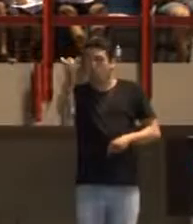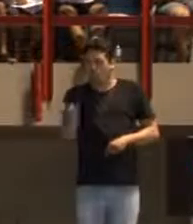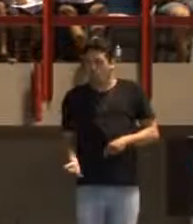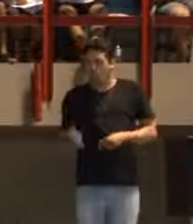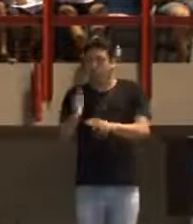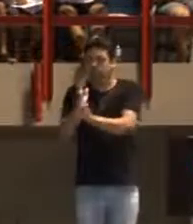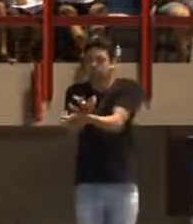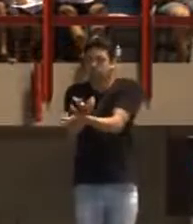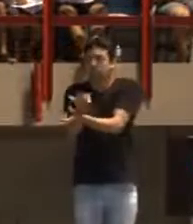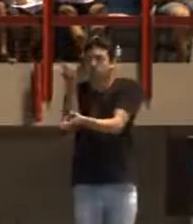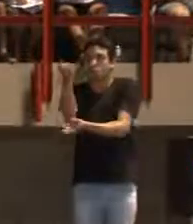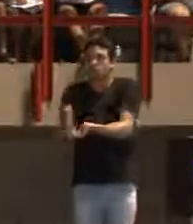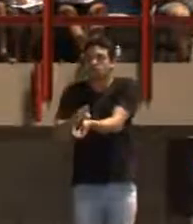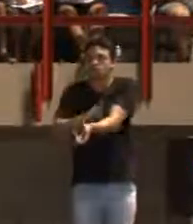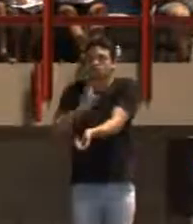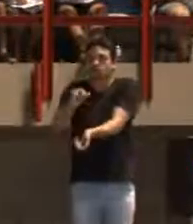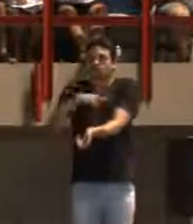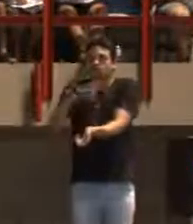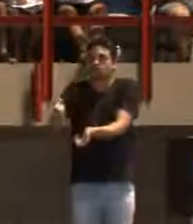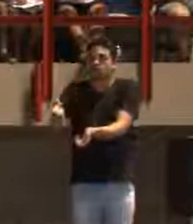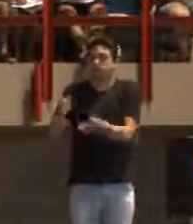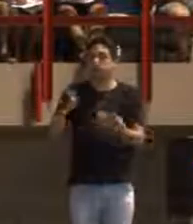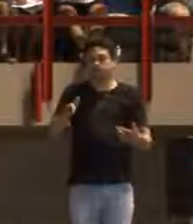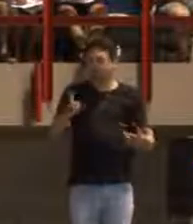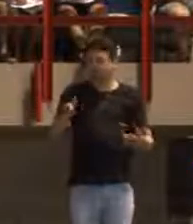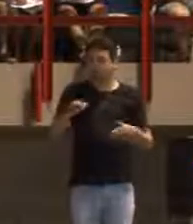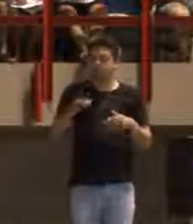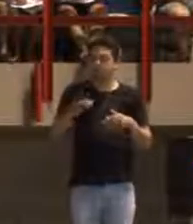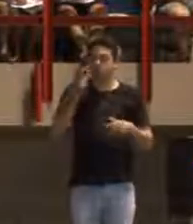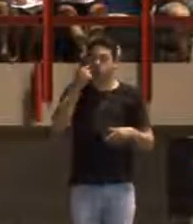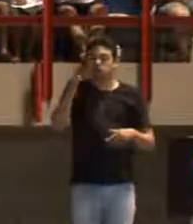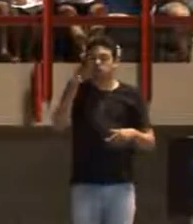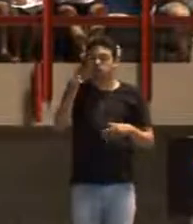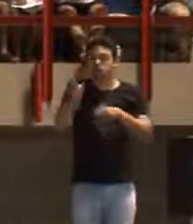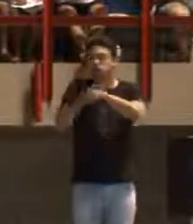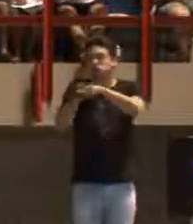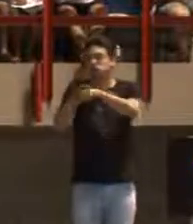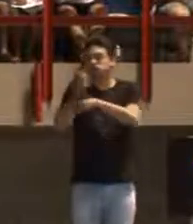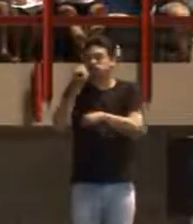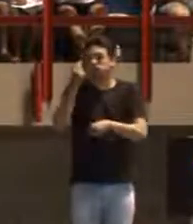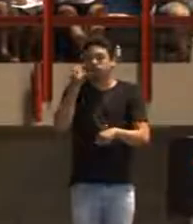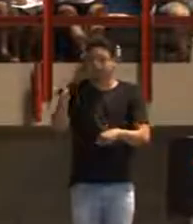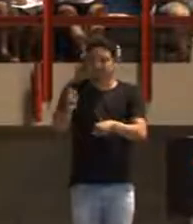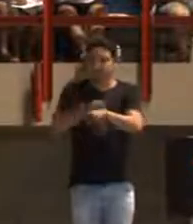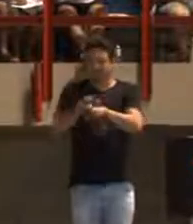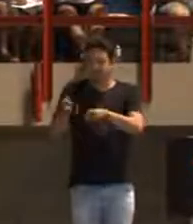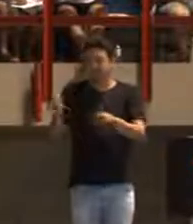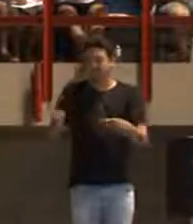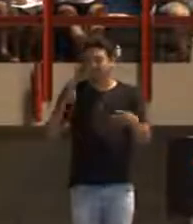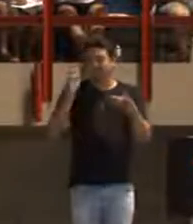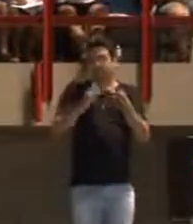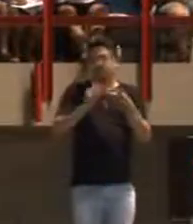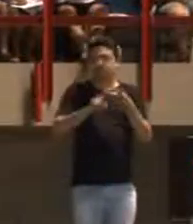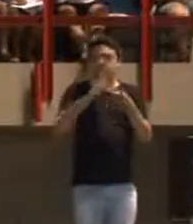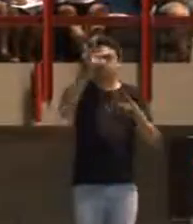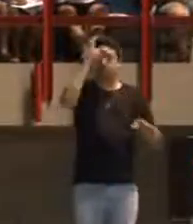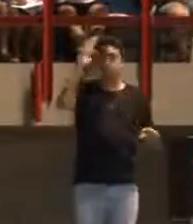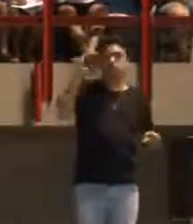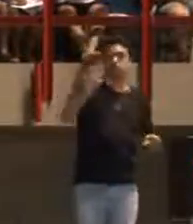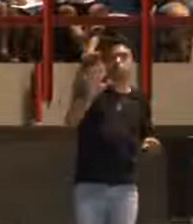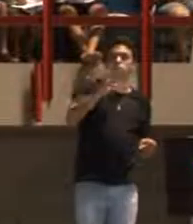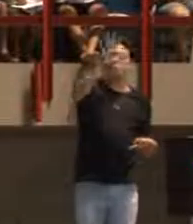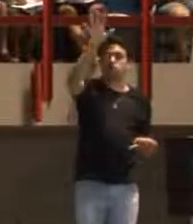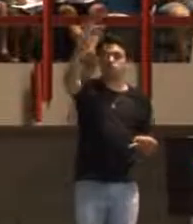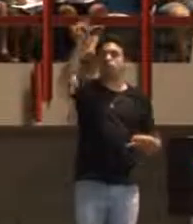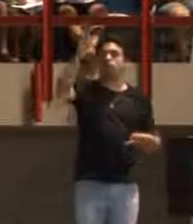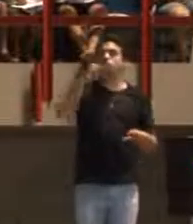sertão do Cariri, morrendo de fome. Né? Nunca vi um chocolate? O pessoal na Europa, lá, Estados Unidos,